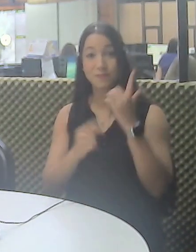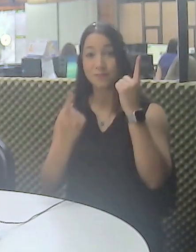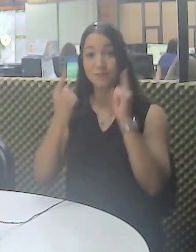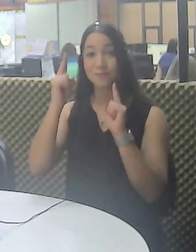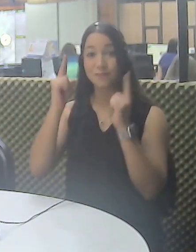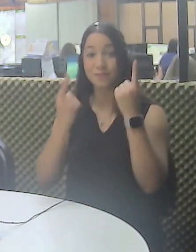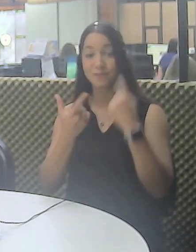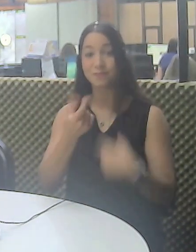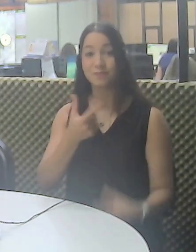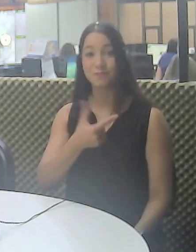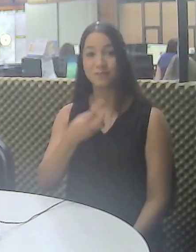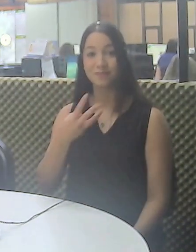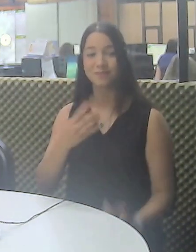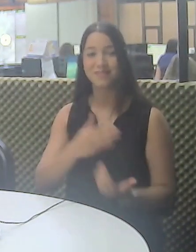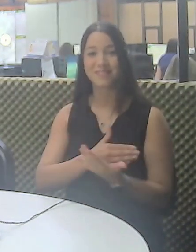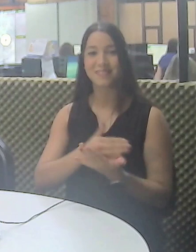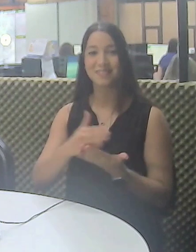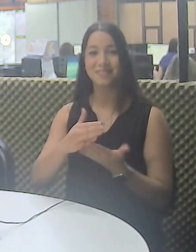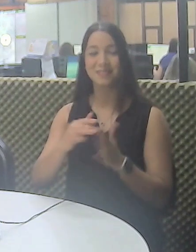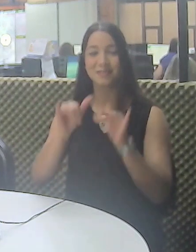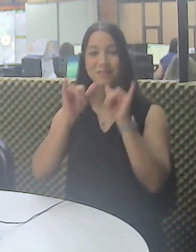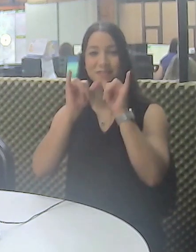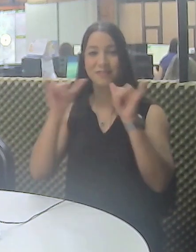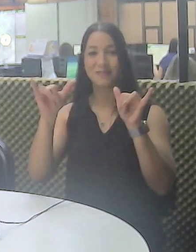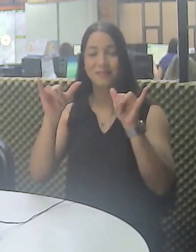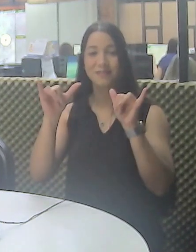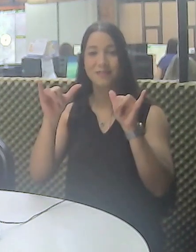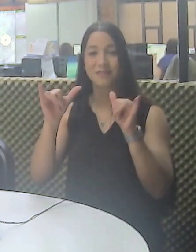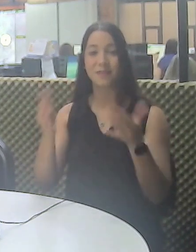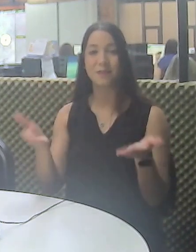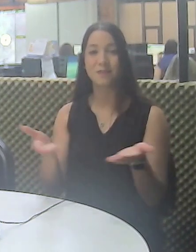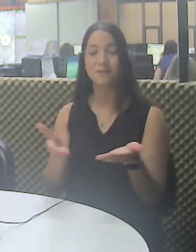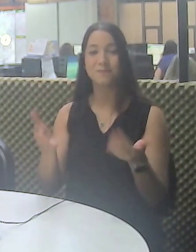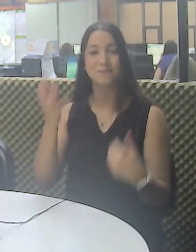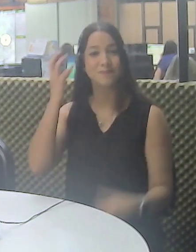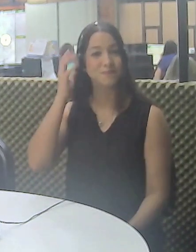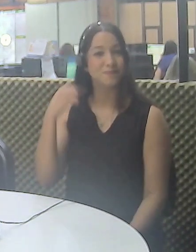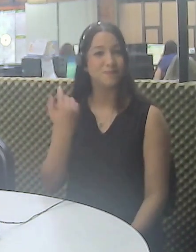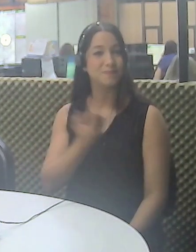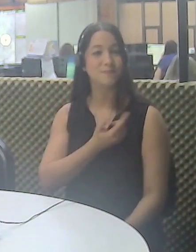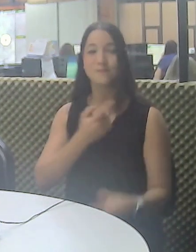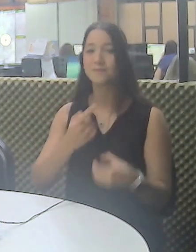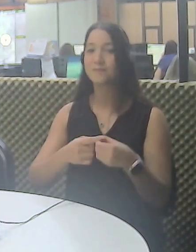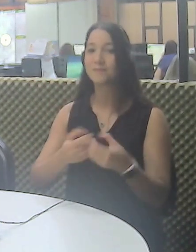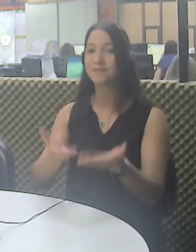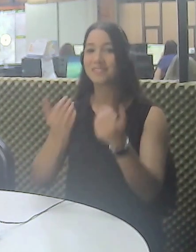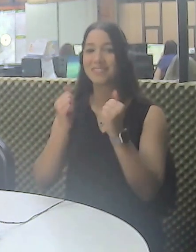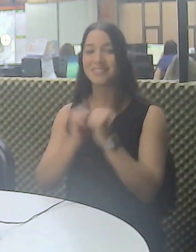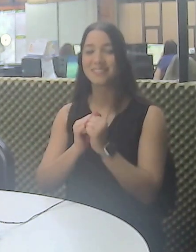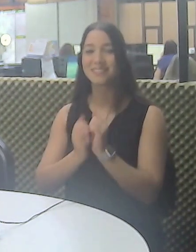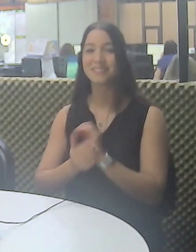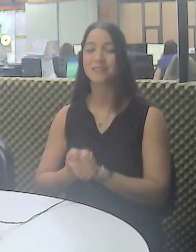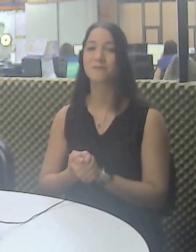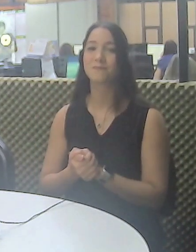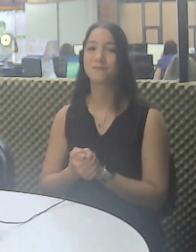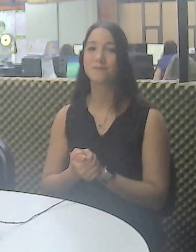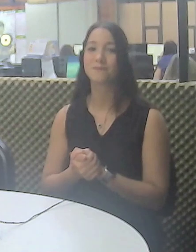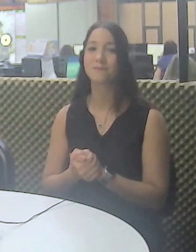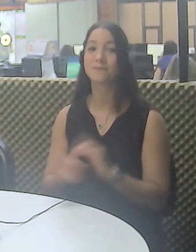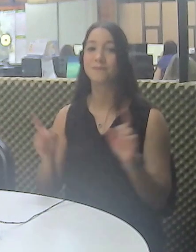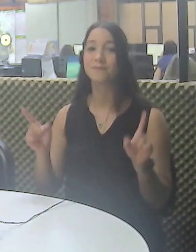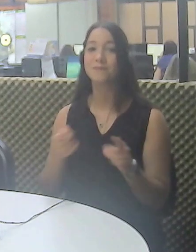Carnaval 2023. Essas e outras notícias a partir de agora na Rádio Nossa Cidade. Vamos juntos!